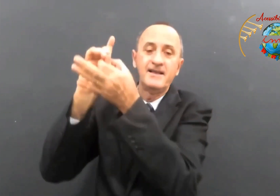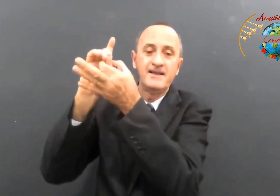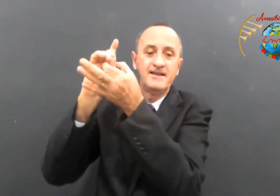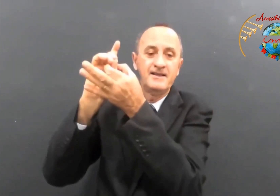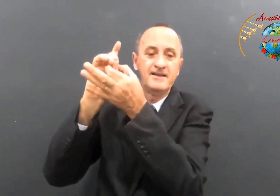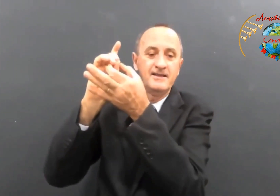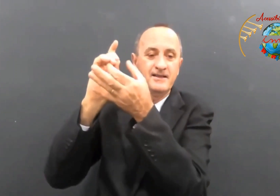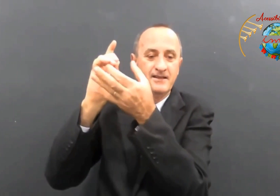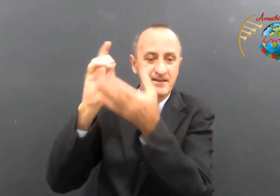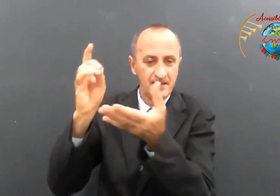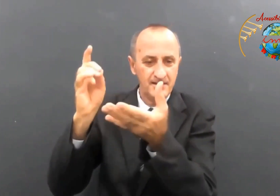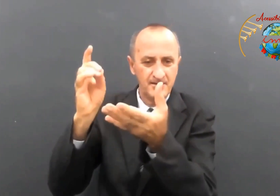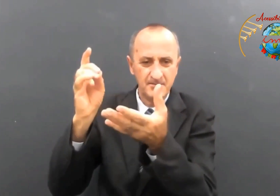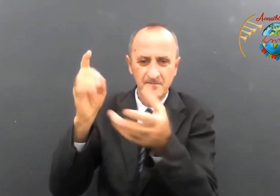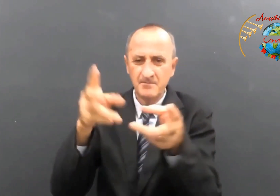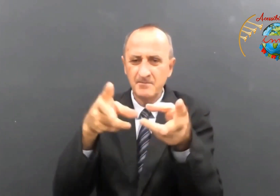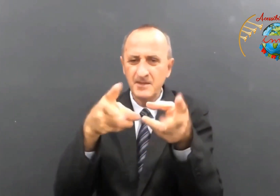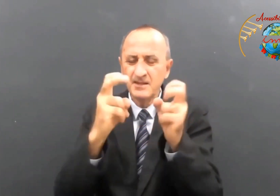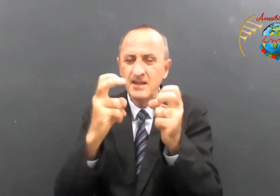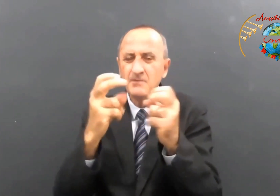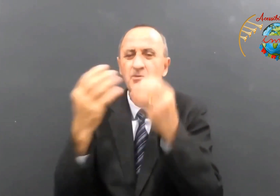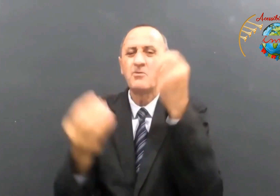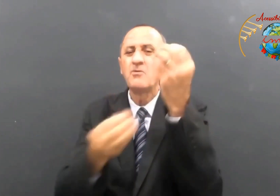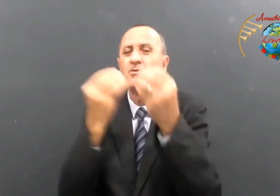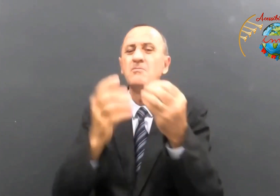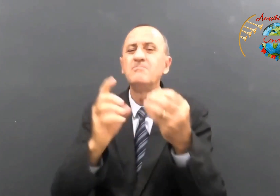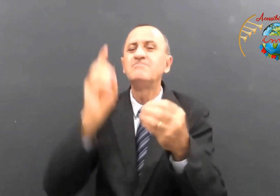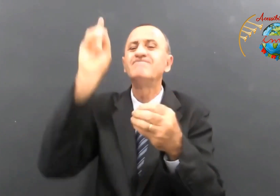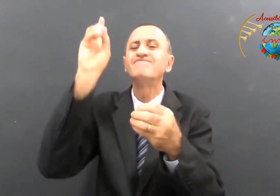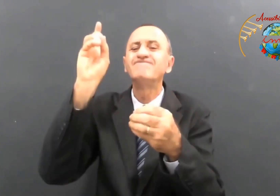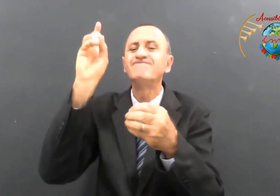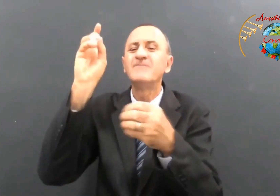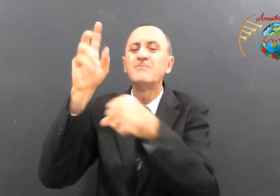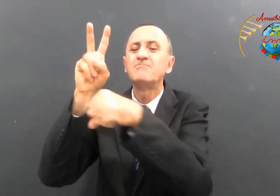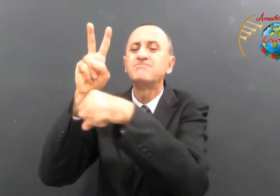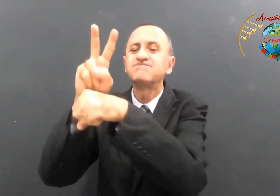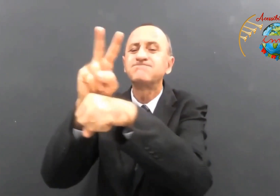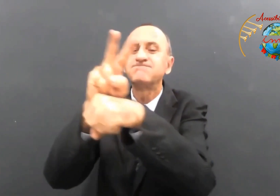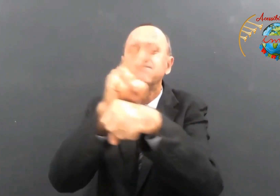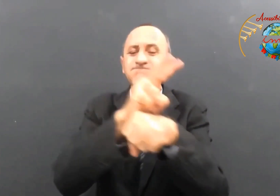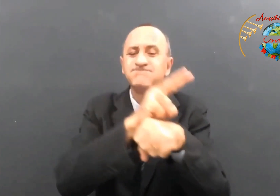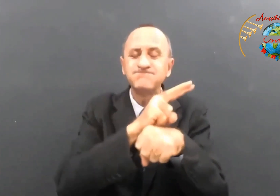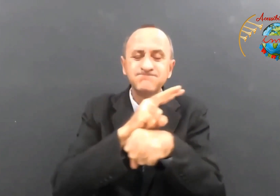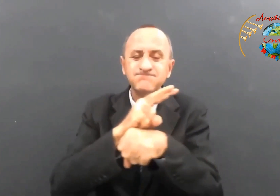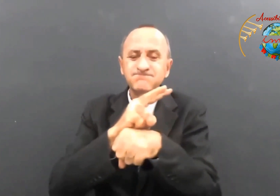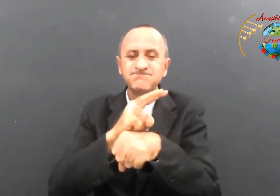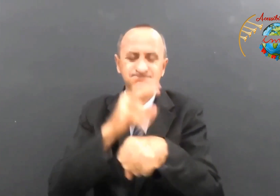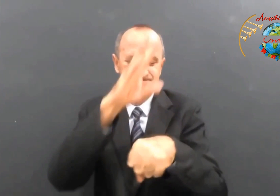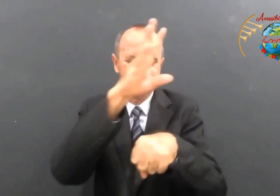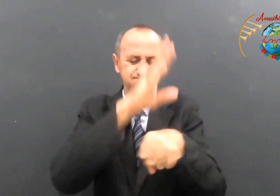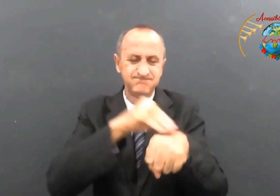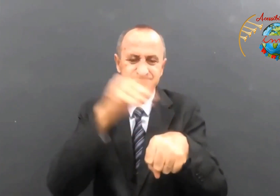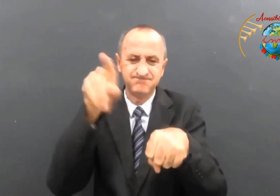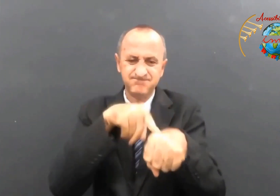Notem, então, o cuidado de Deus para conosco. O mediador não é um mediador qualquer,